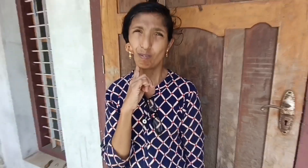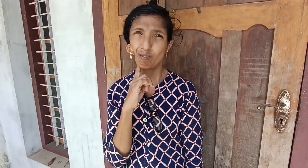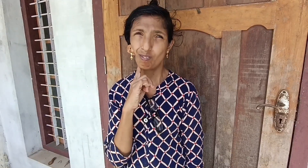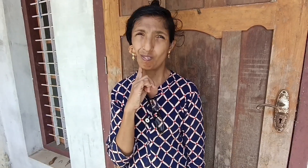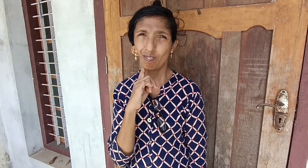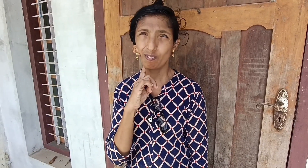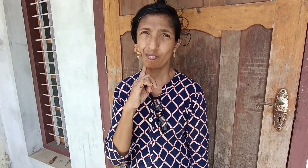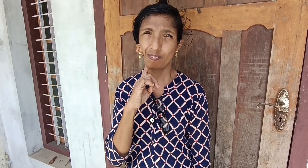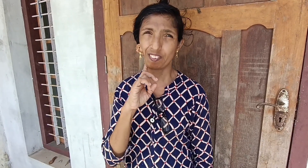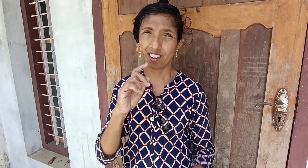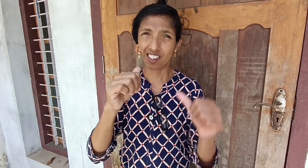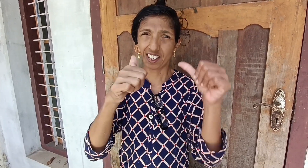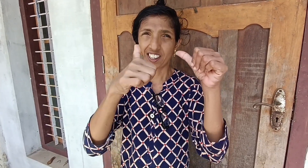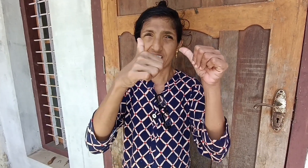സ്ഥലം സ്ഥല ഏതാ